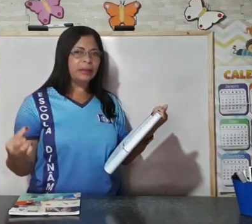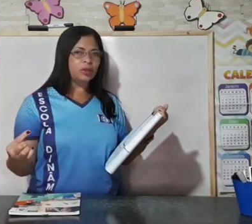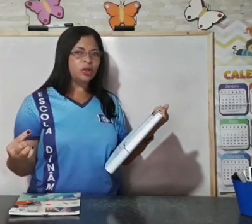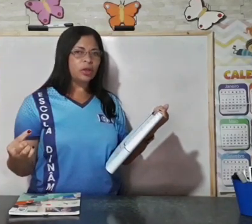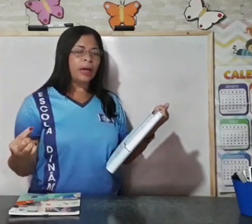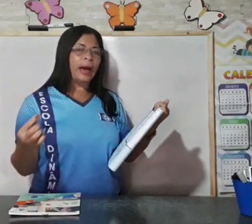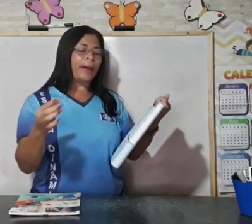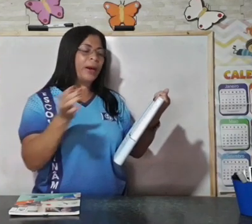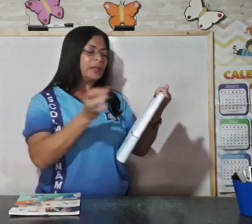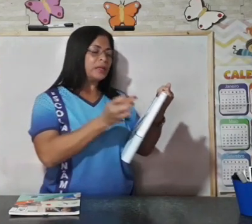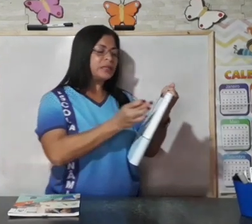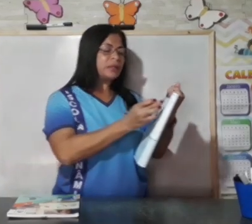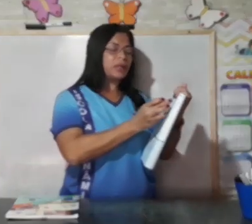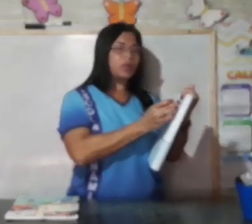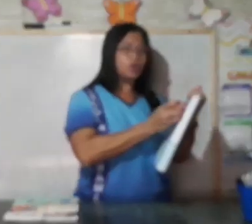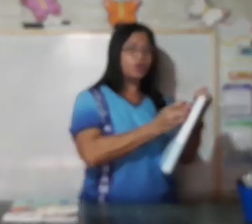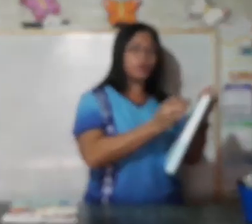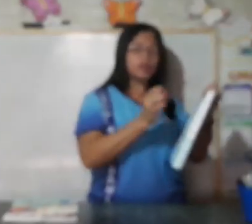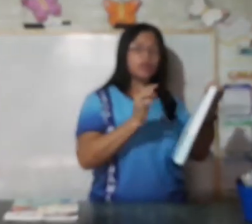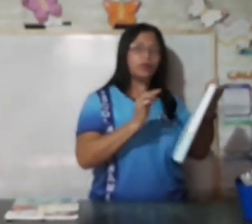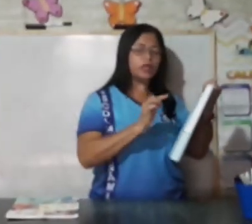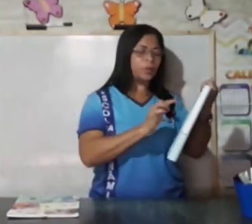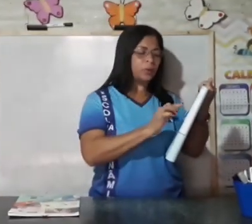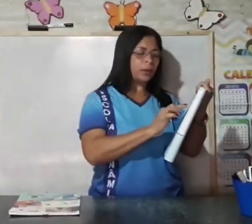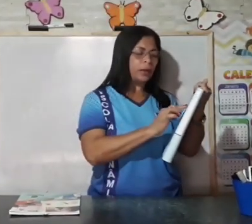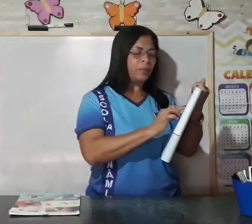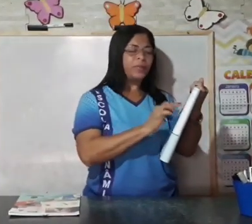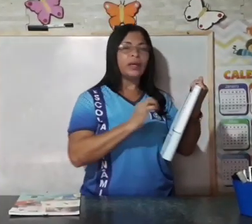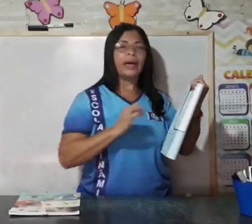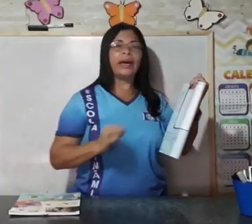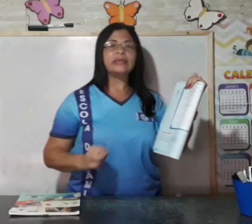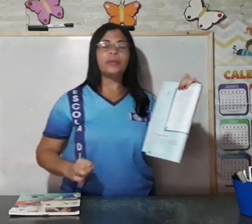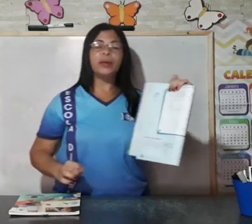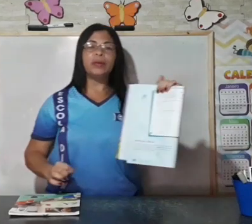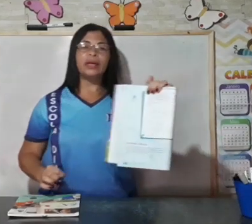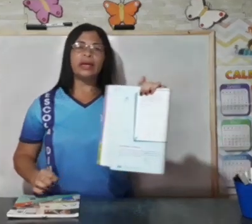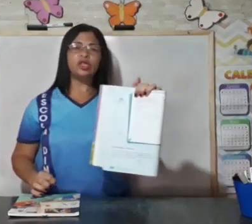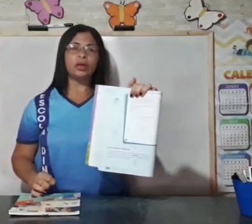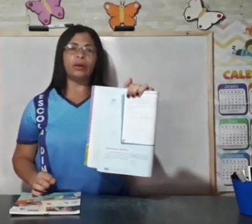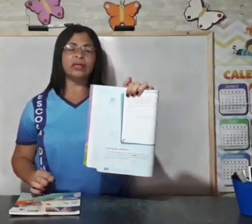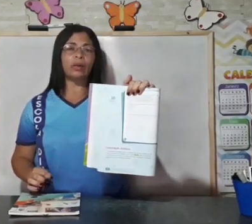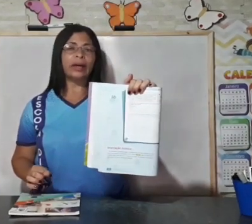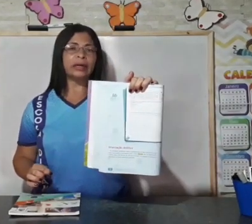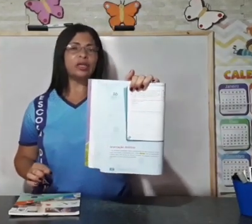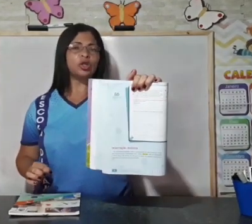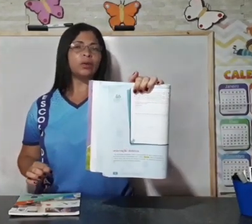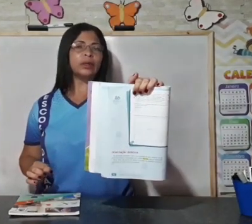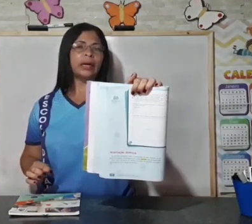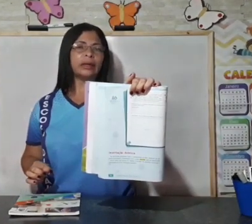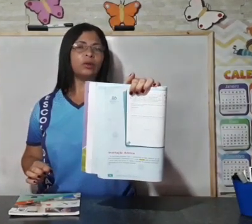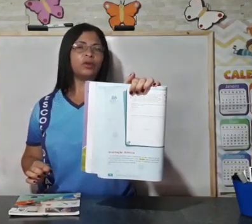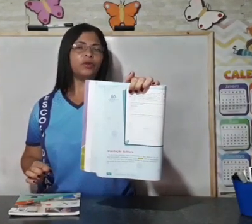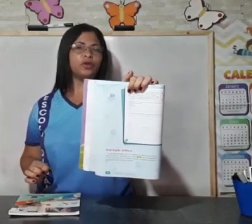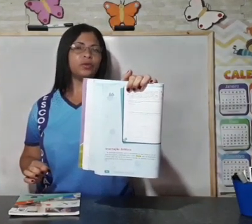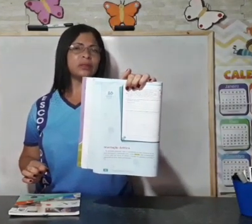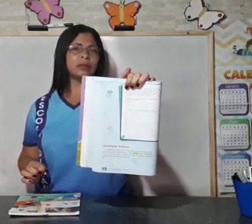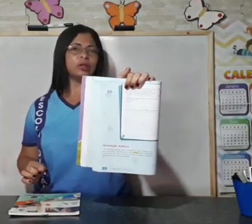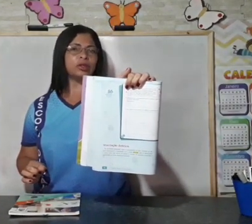necessidades. A partir desse texto, vocês vão responder essa primeira questão, essa quarta questão que está aqui no livrinho de vocês, tá